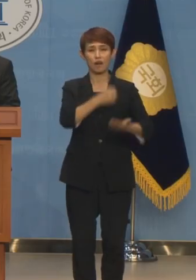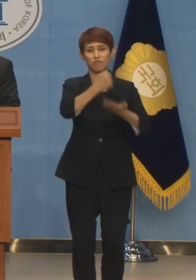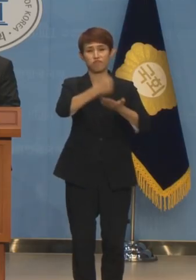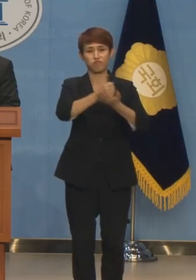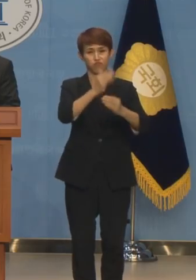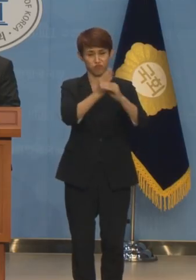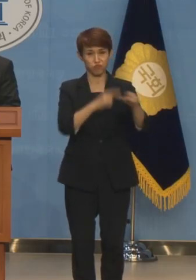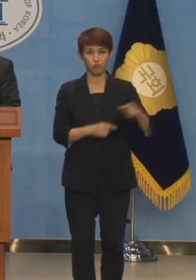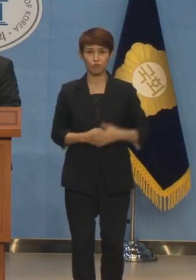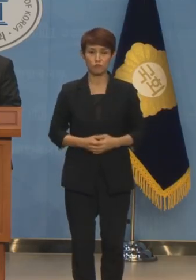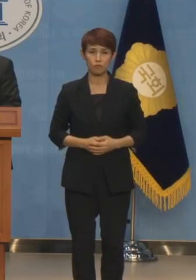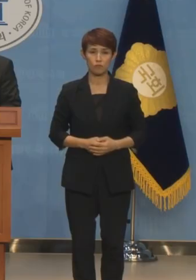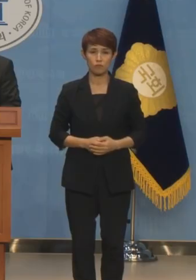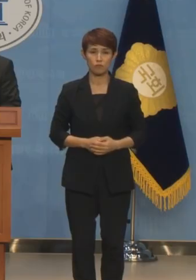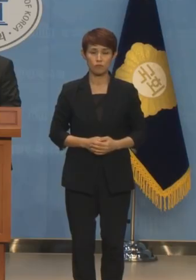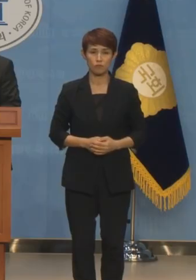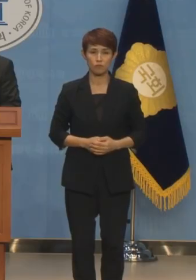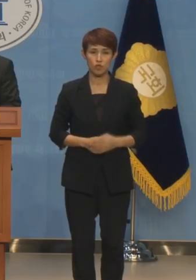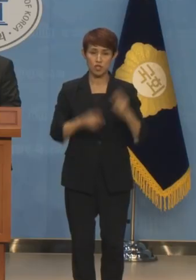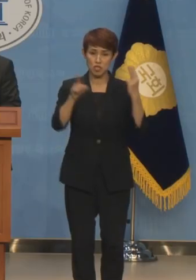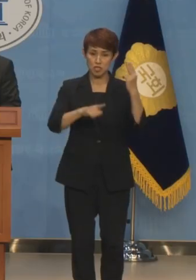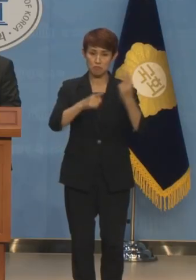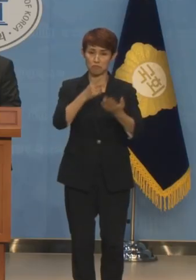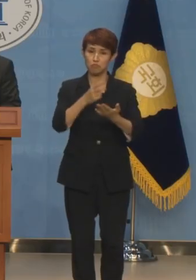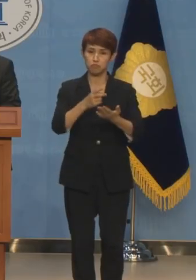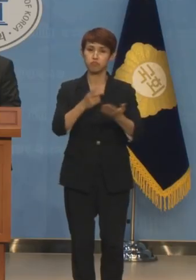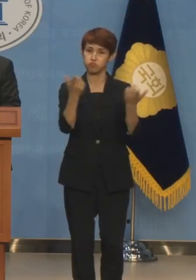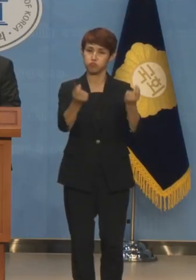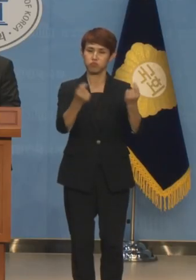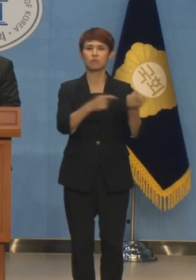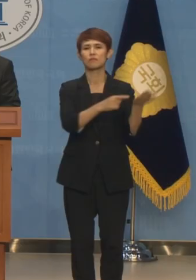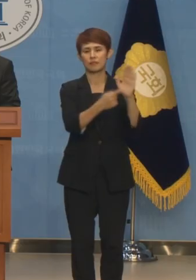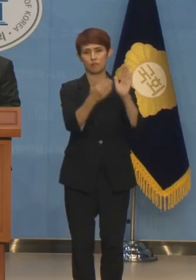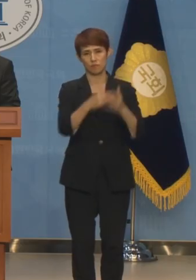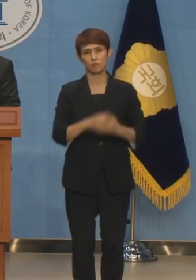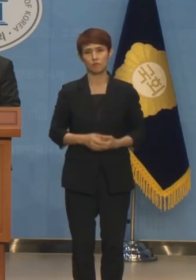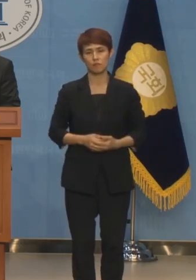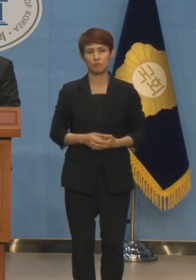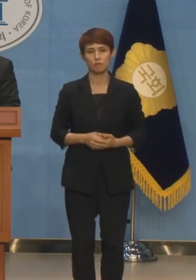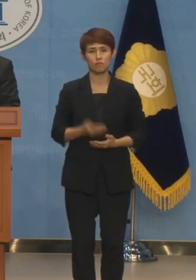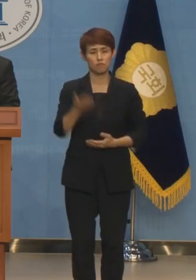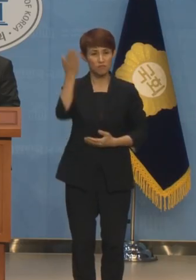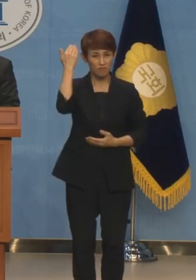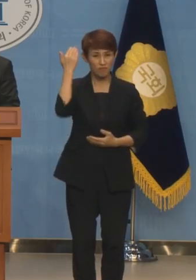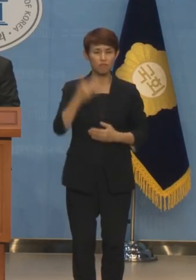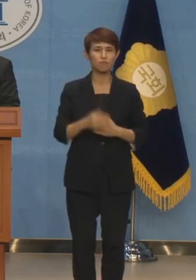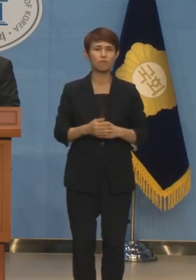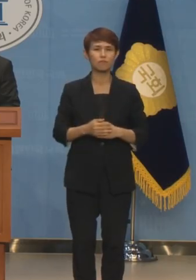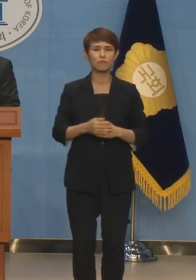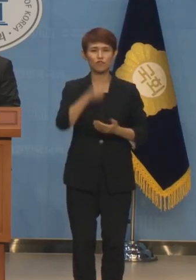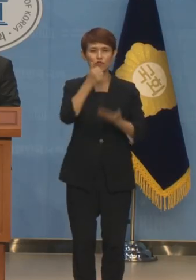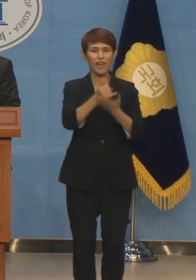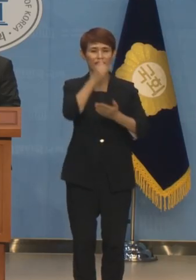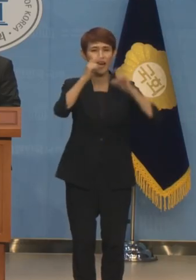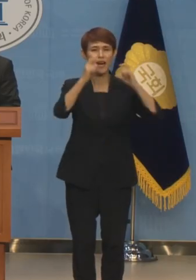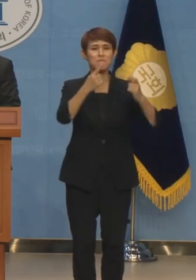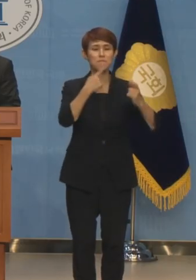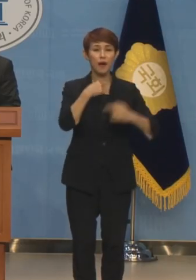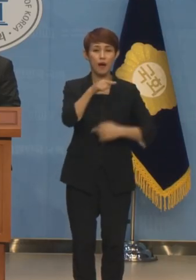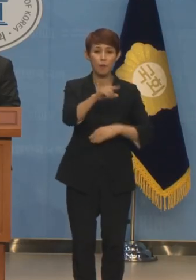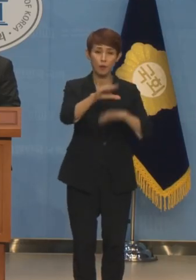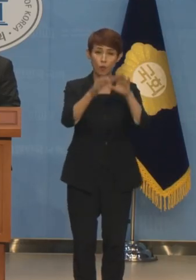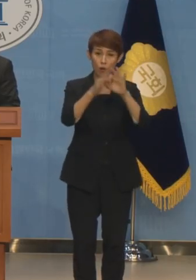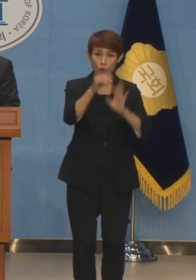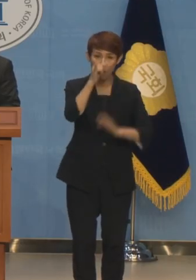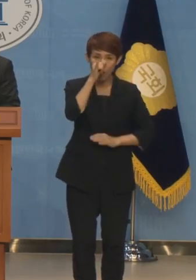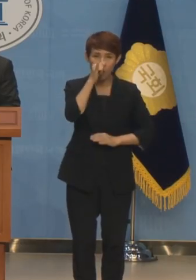펼쳤습니다. 박근혜 정부 시절 방송 장악에 앞장서 유죄 판결까지 받았던 김장겸 의원이 언론